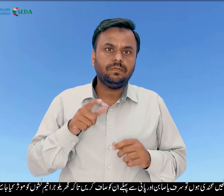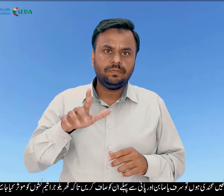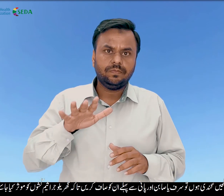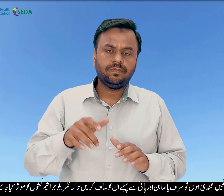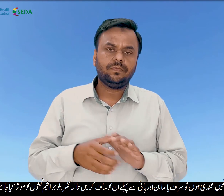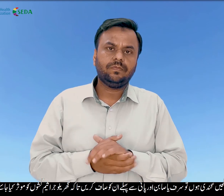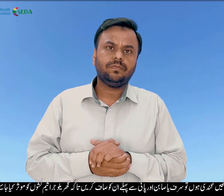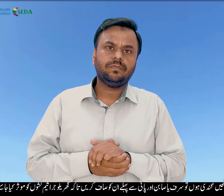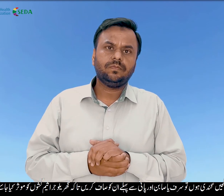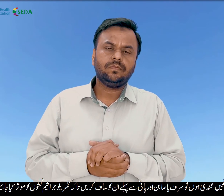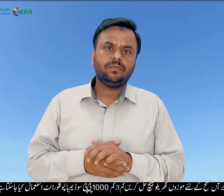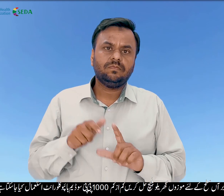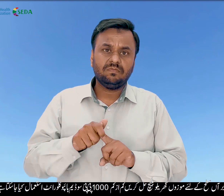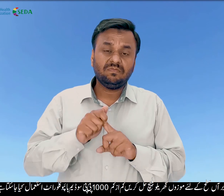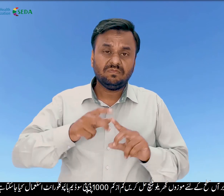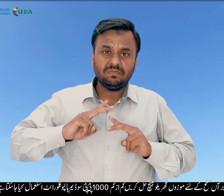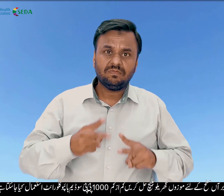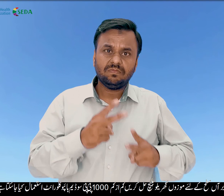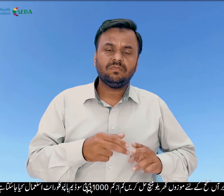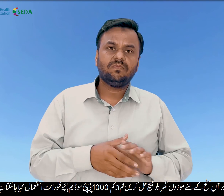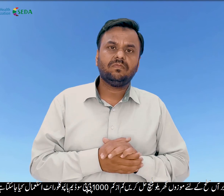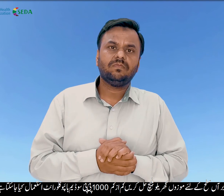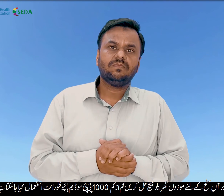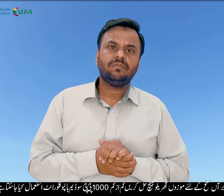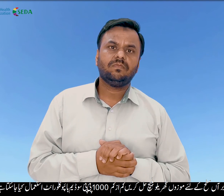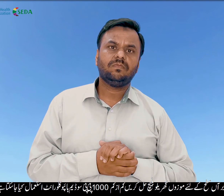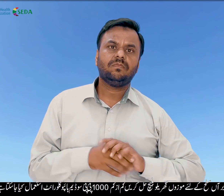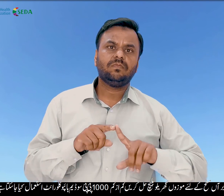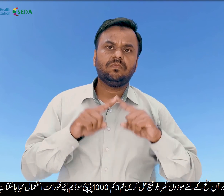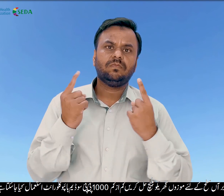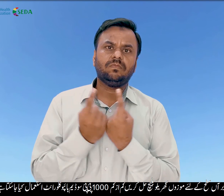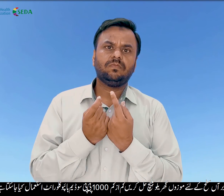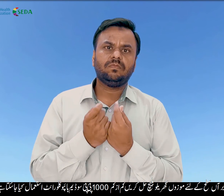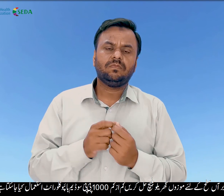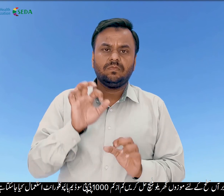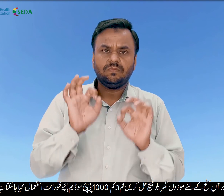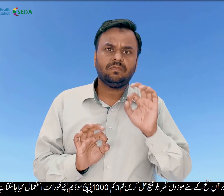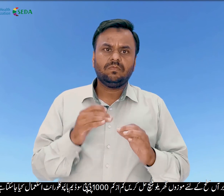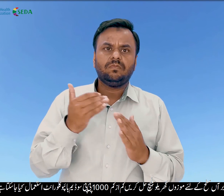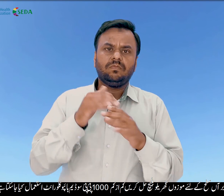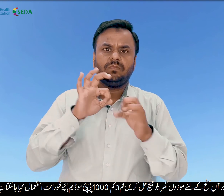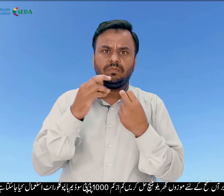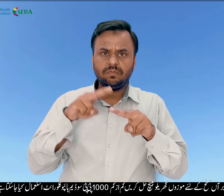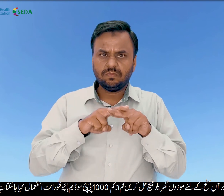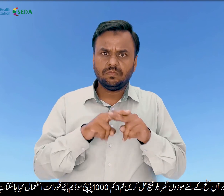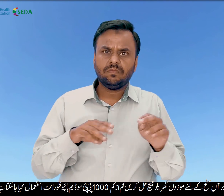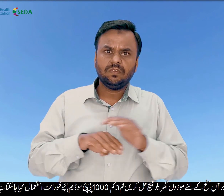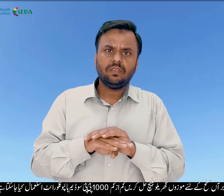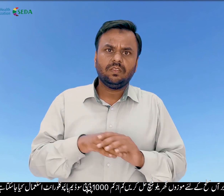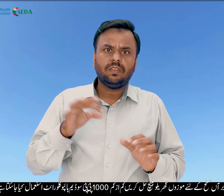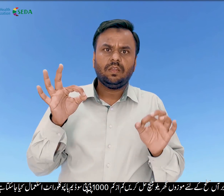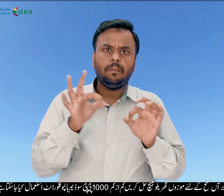سکے۔ مزید برآں سطح کے لیے موزوں گھریلو بلیچ حل